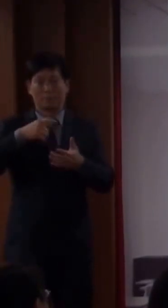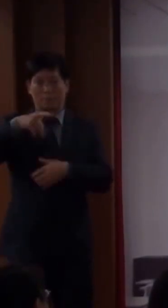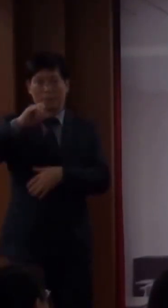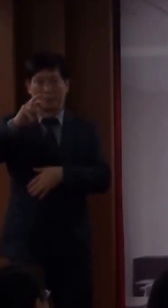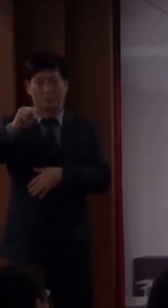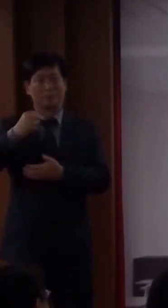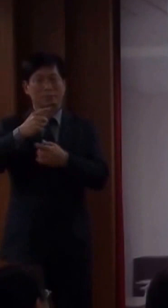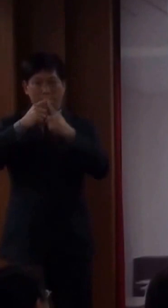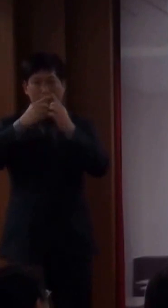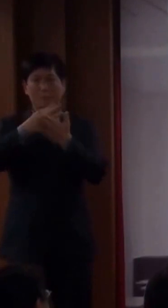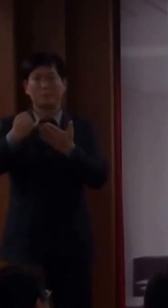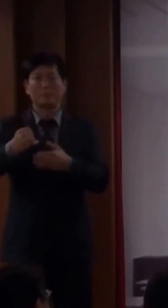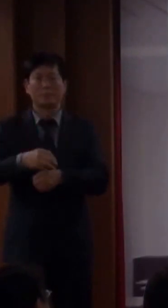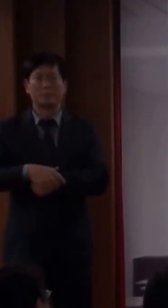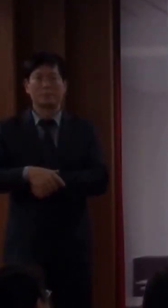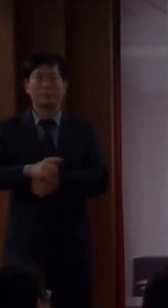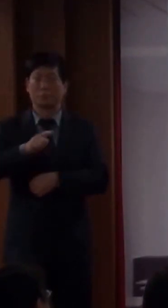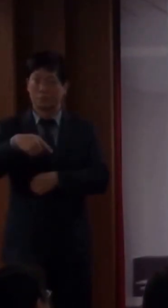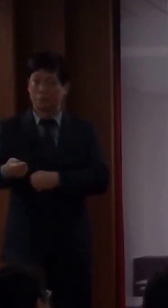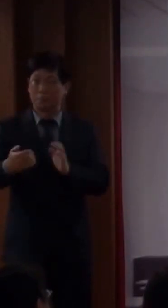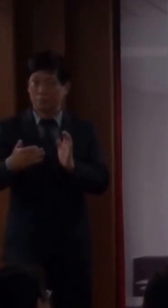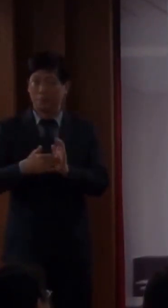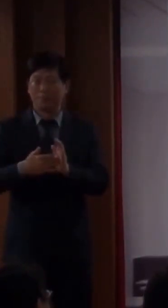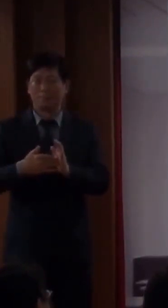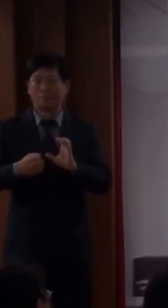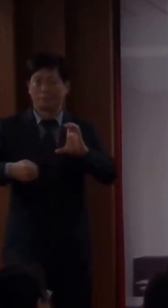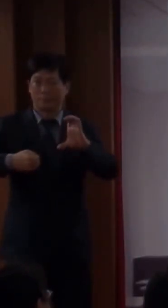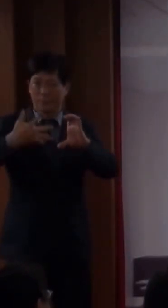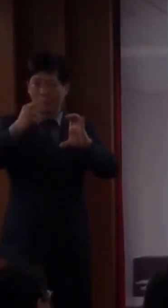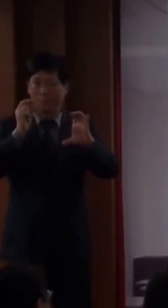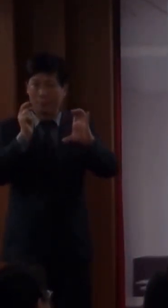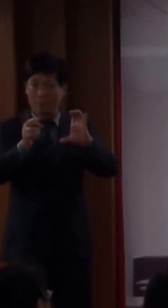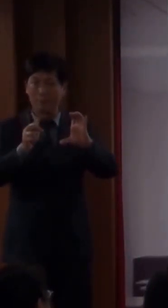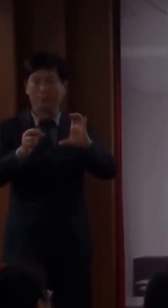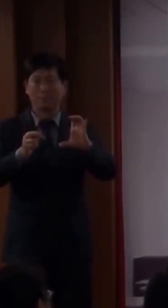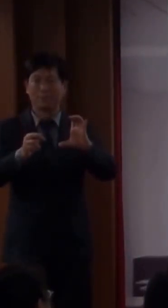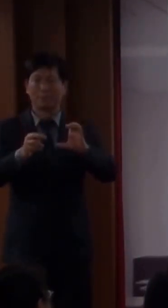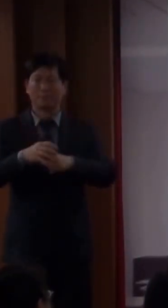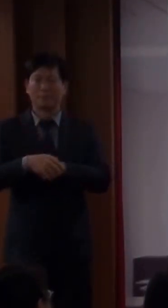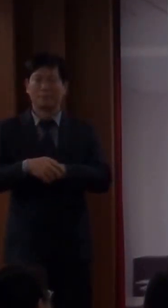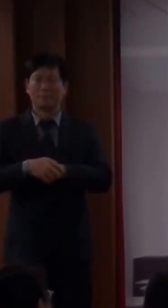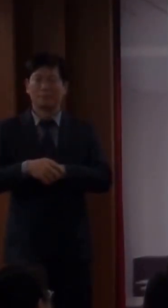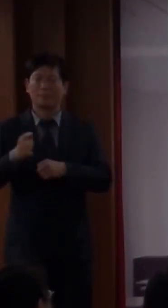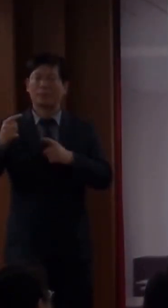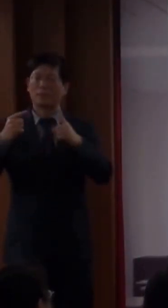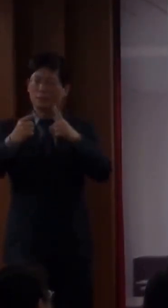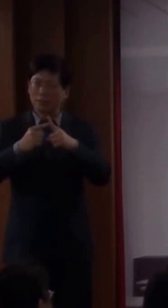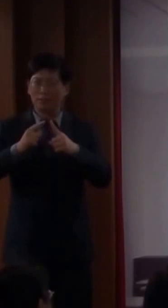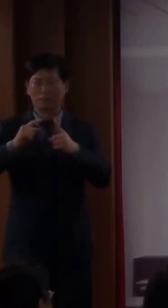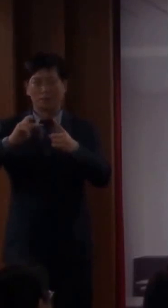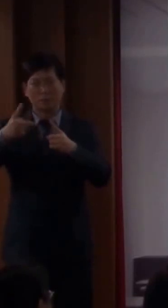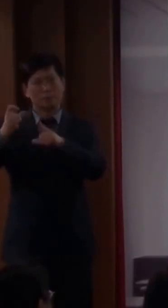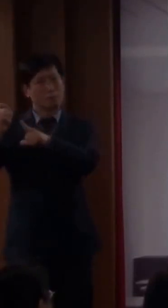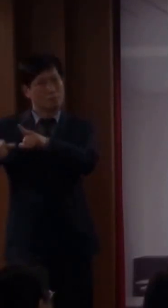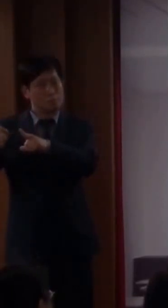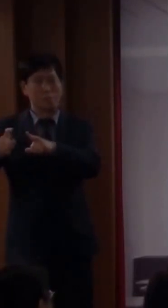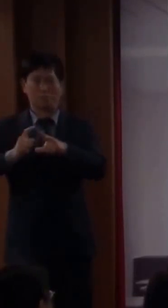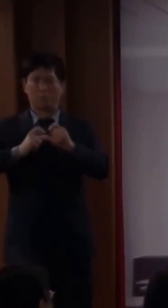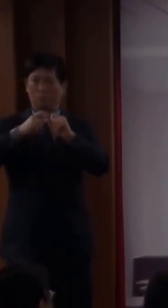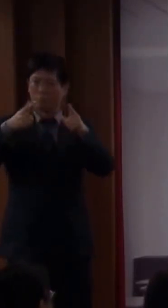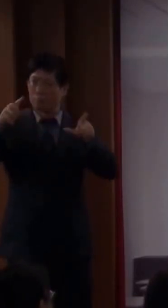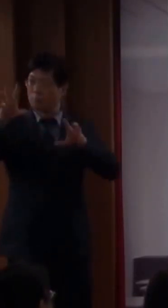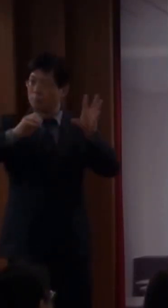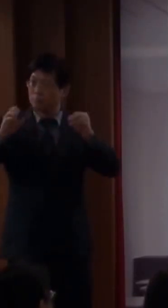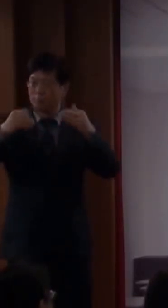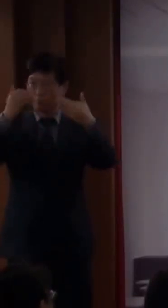入下一步。那接下来就会秀出这个人，就自然人凭证的这个人或这个公司这边他的各种不